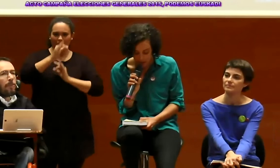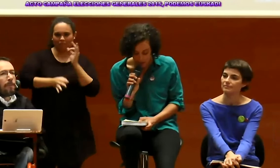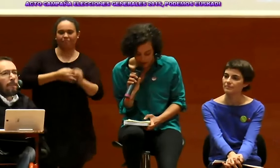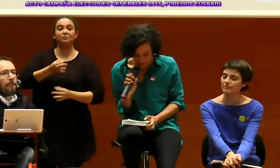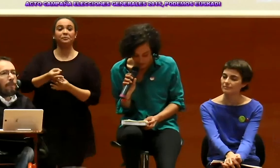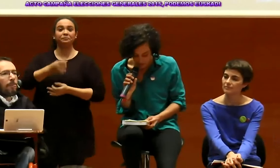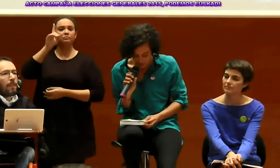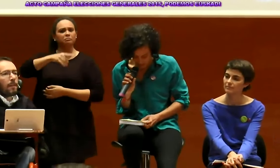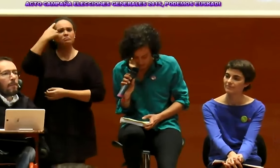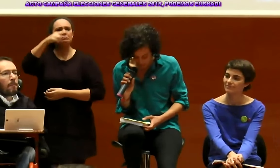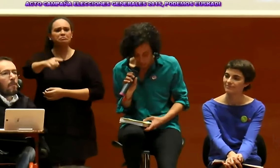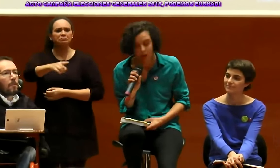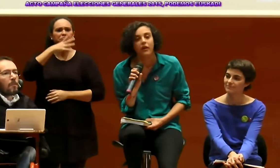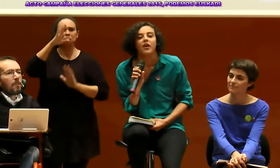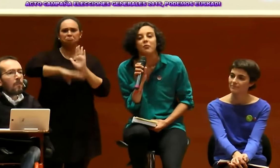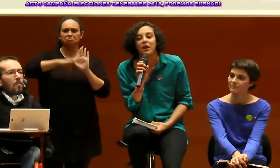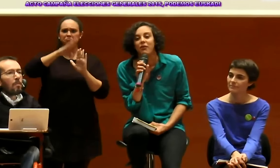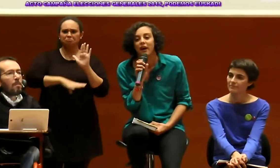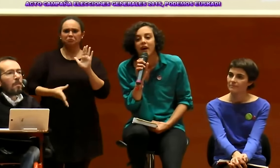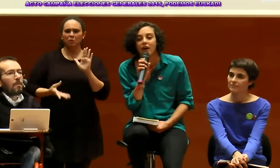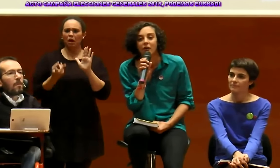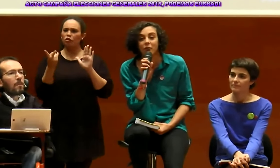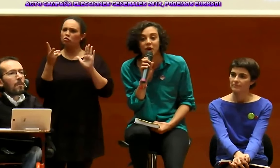Eta badakizue zer jartzen duen